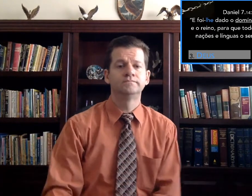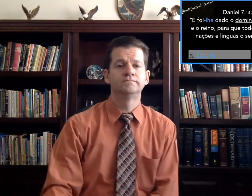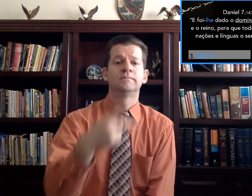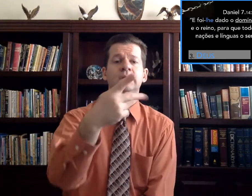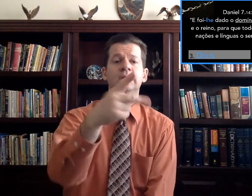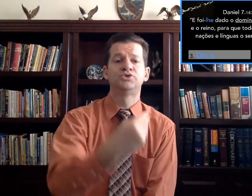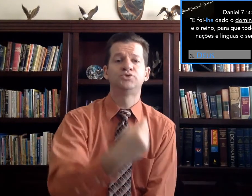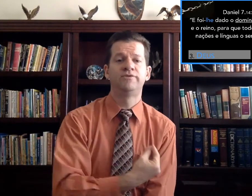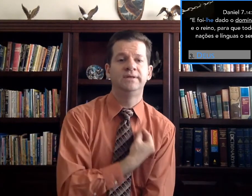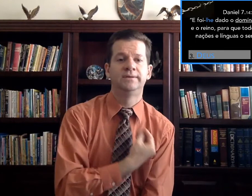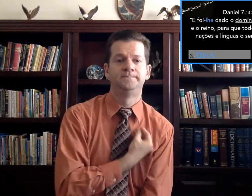na sua vida,